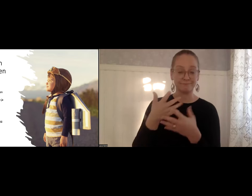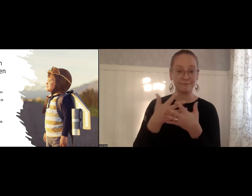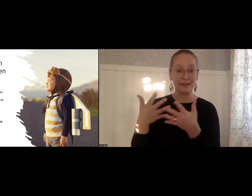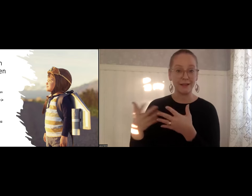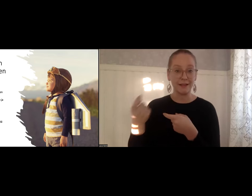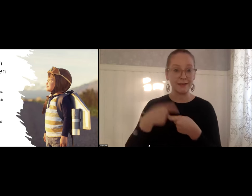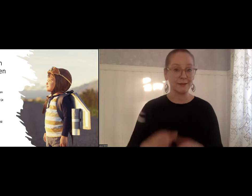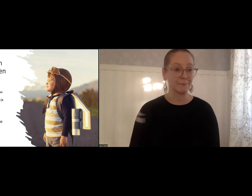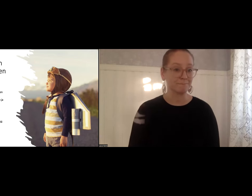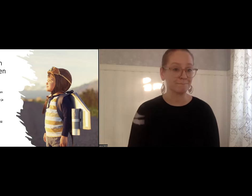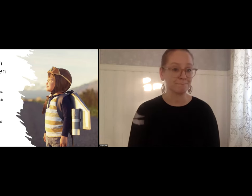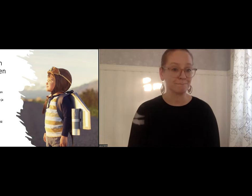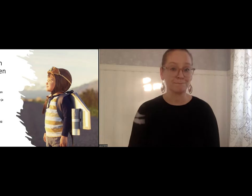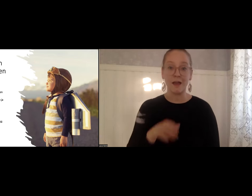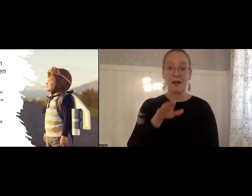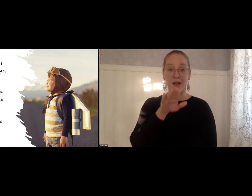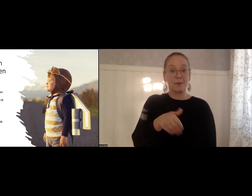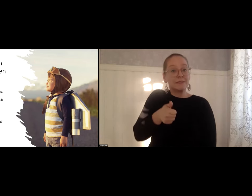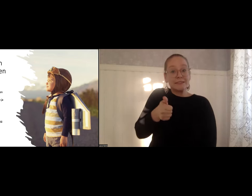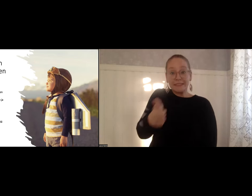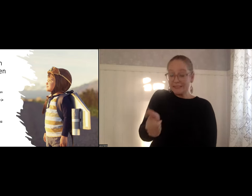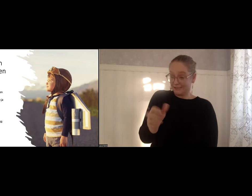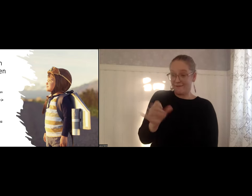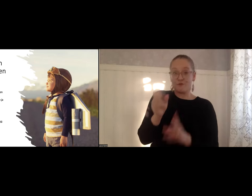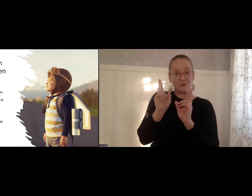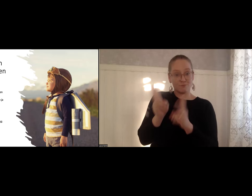Lapsi voi opettaa meille kieltä.